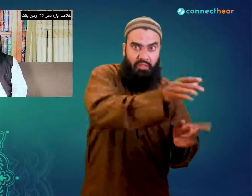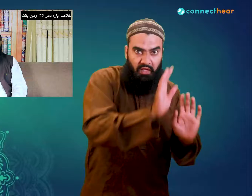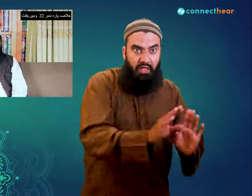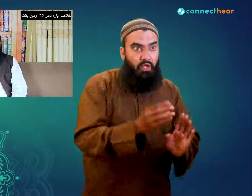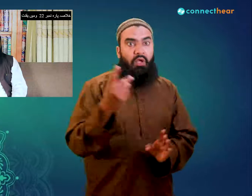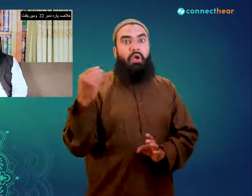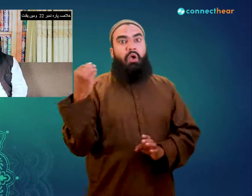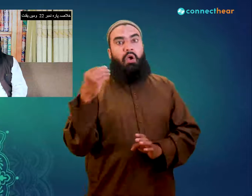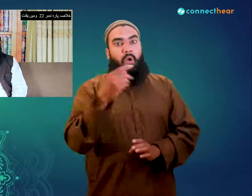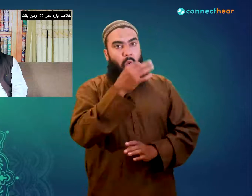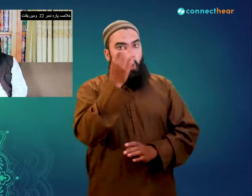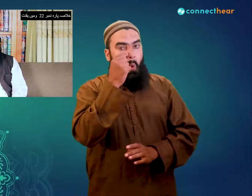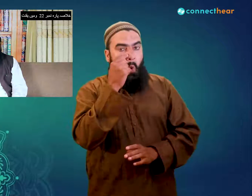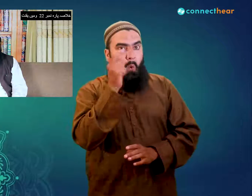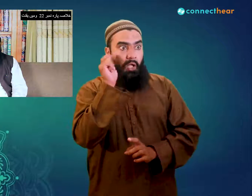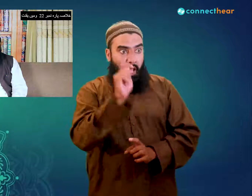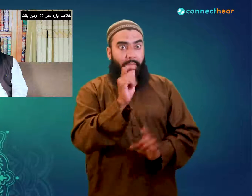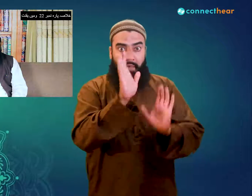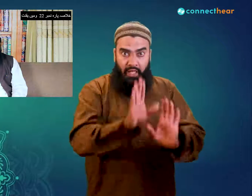لیے اجر کا وعدہ ہے۔